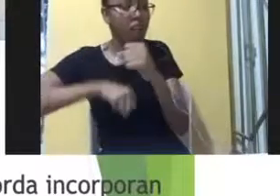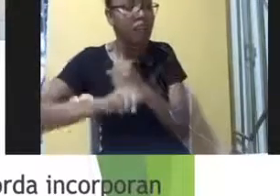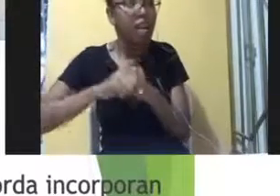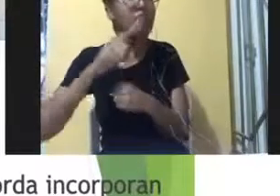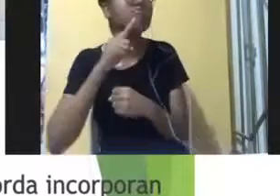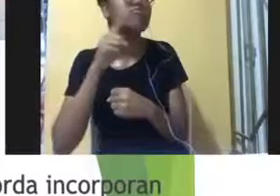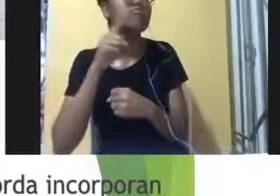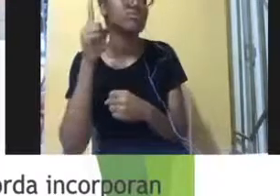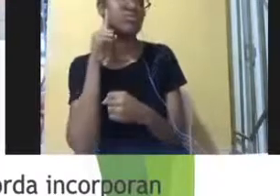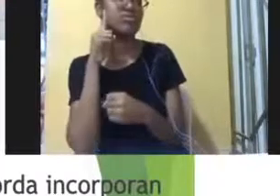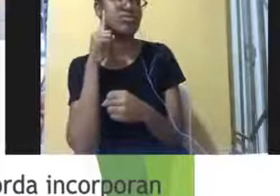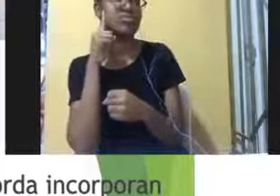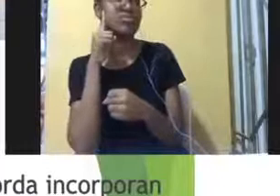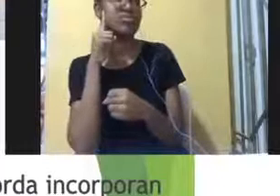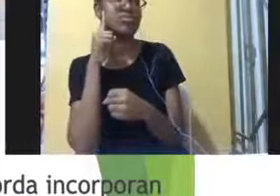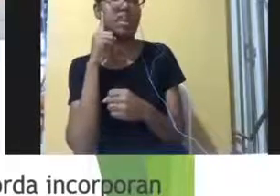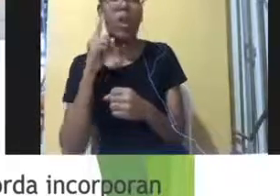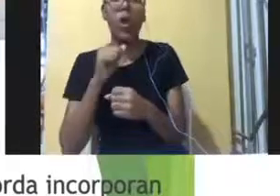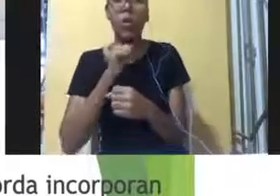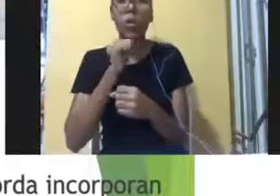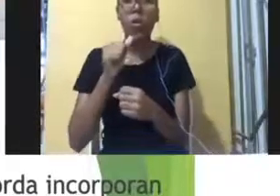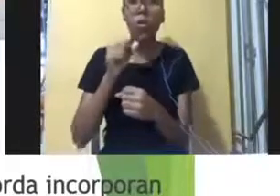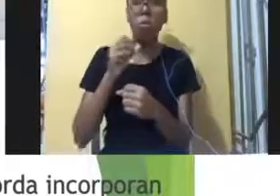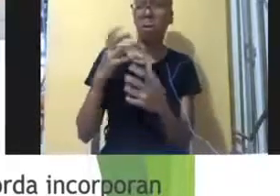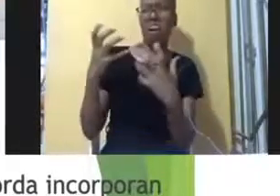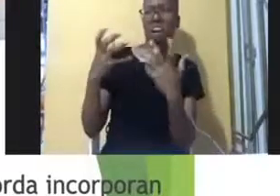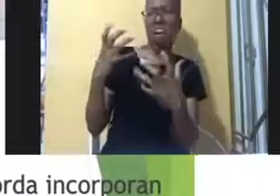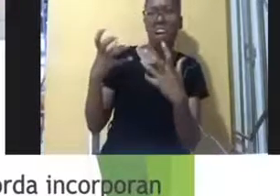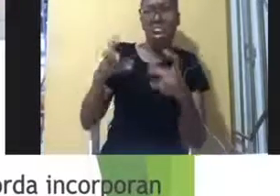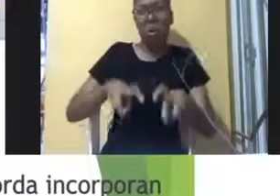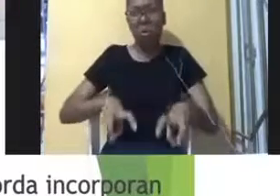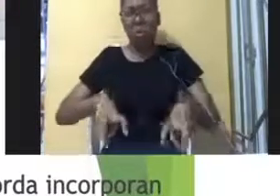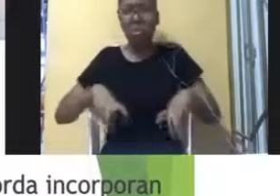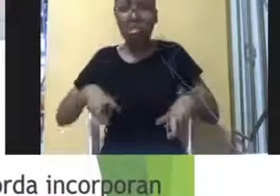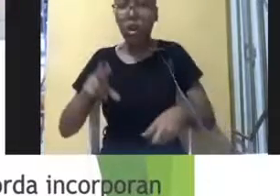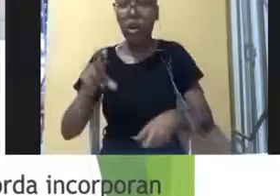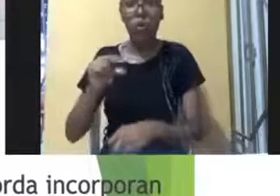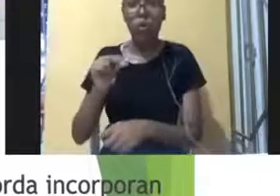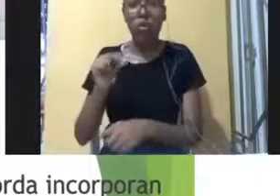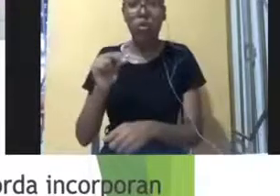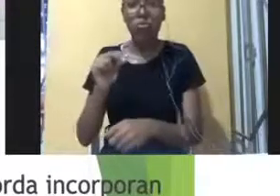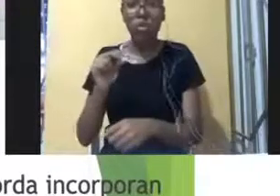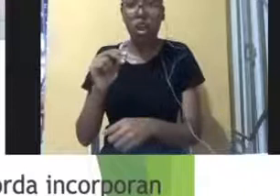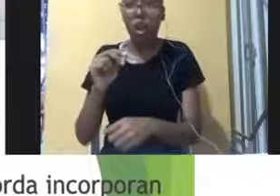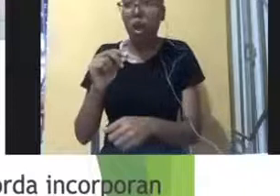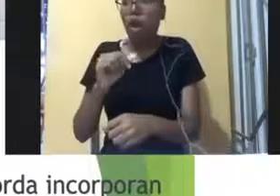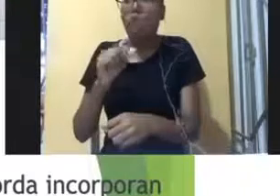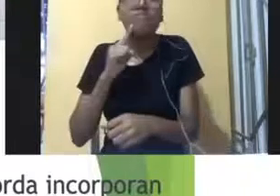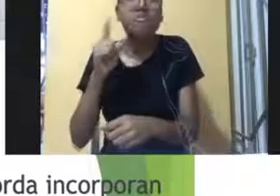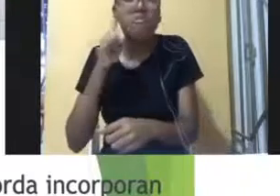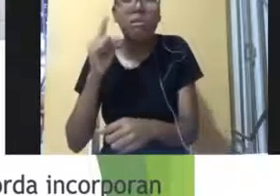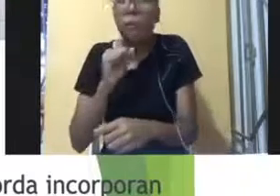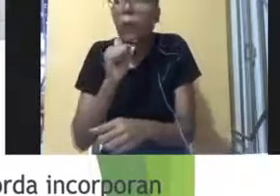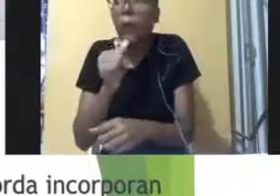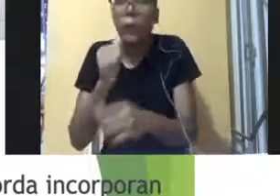cómo va a querer? No, es que no lo ven como una enfermedad ni como un problema. De hecho, el problema es